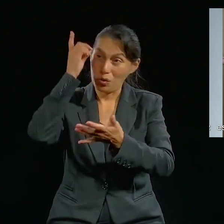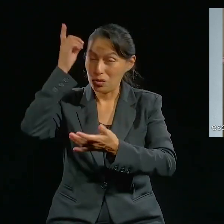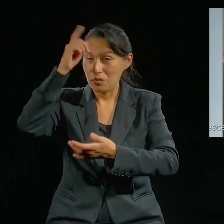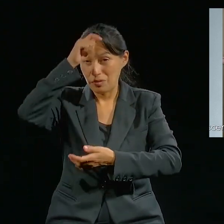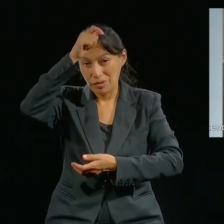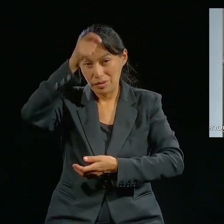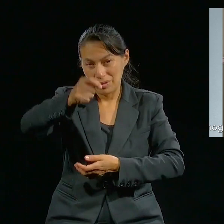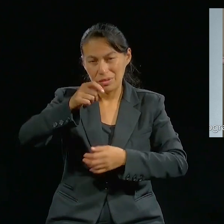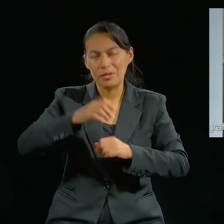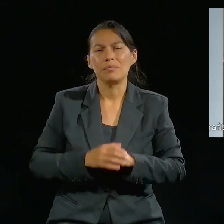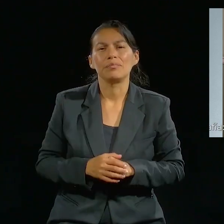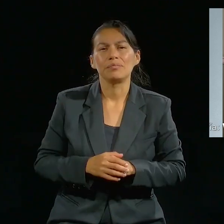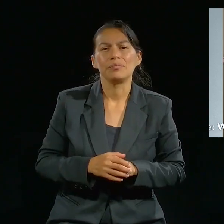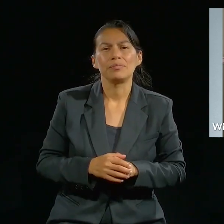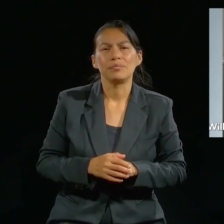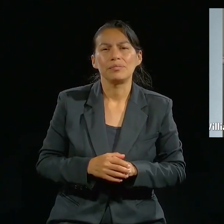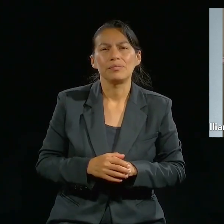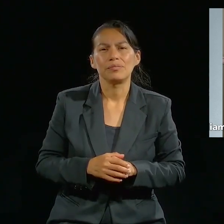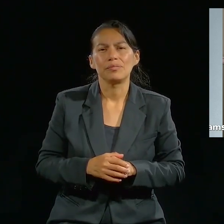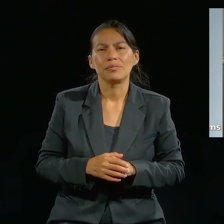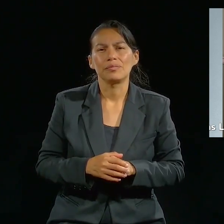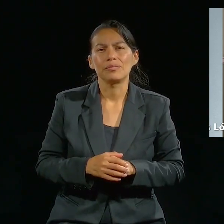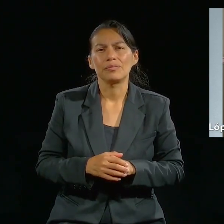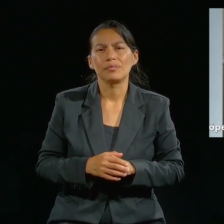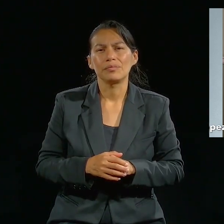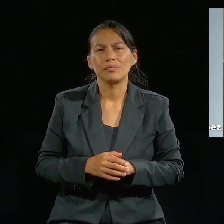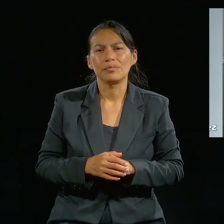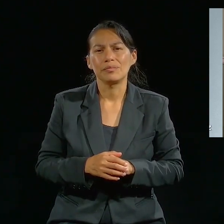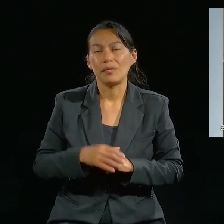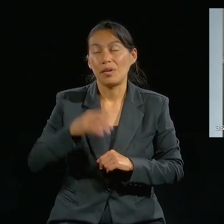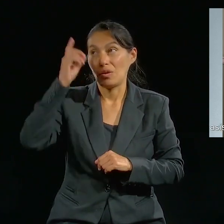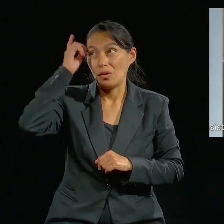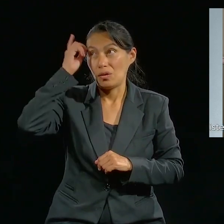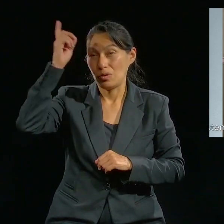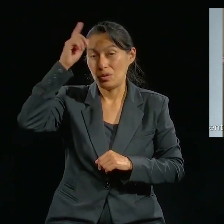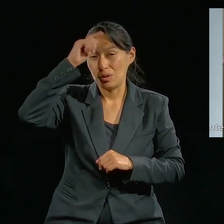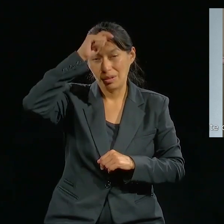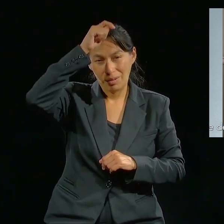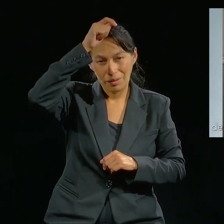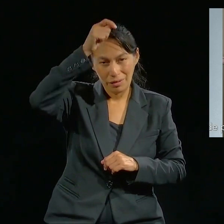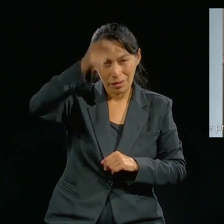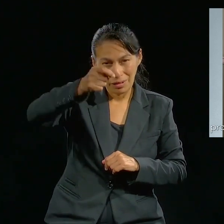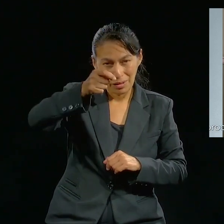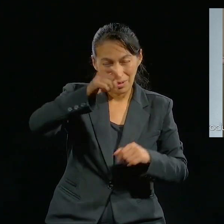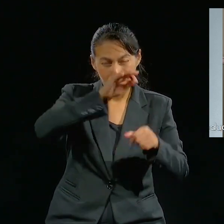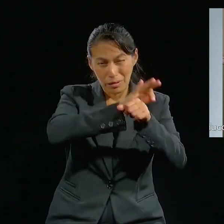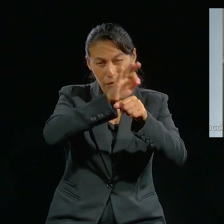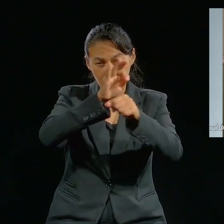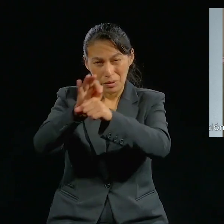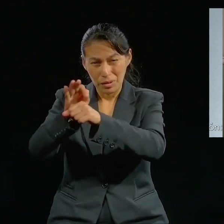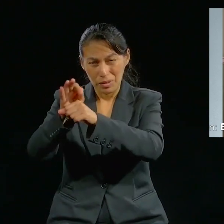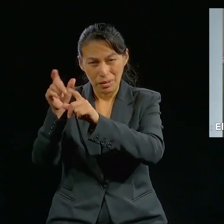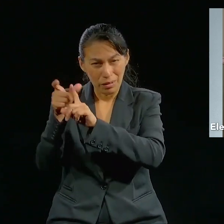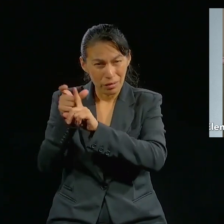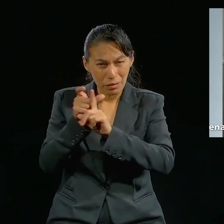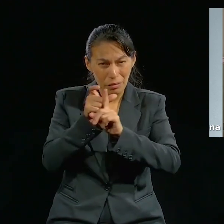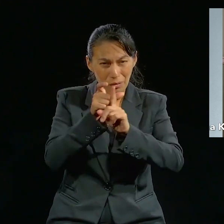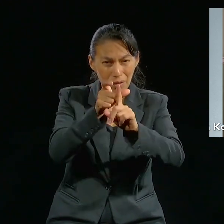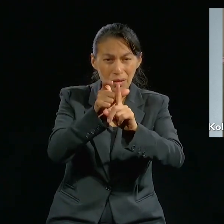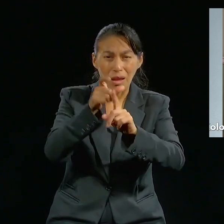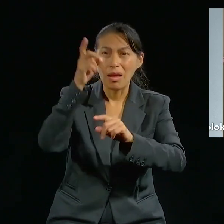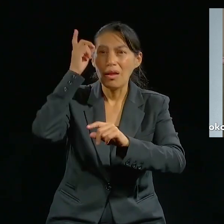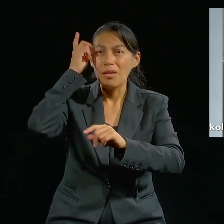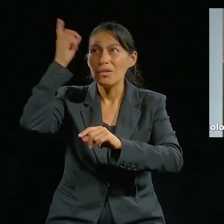dar la bendición de Dios Dios Dios te bendiga y te guarde Dios